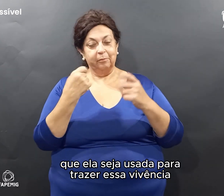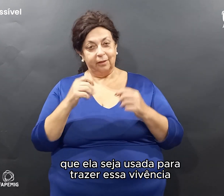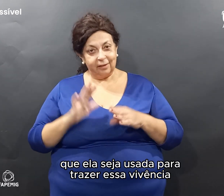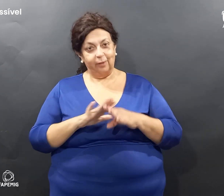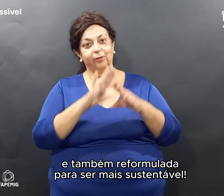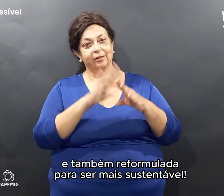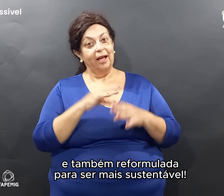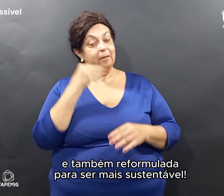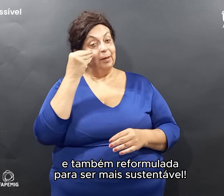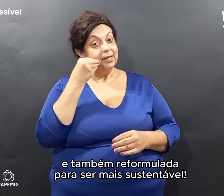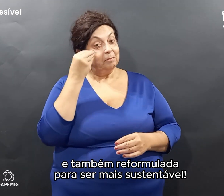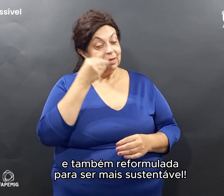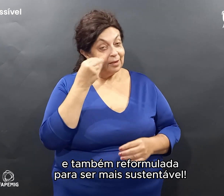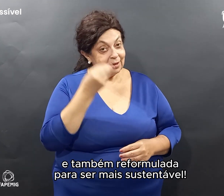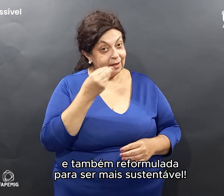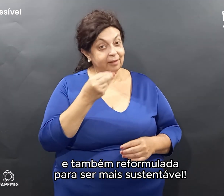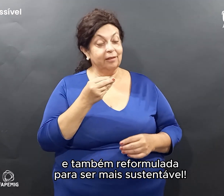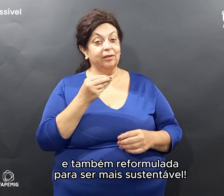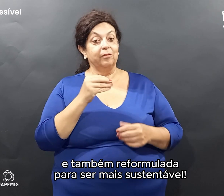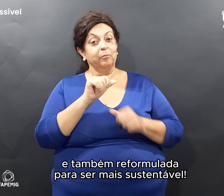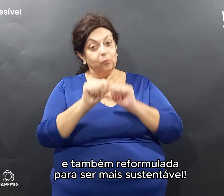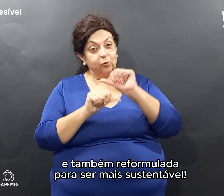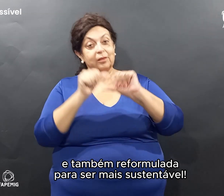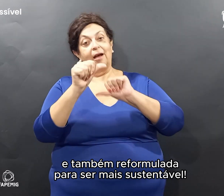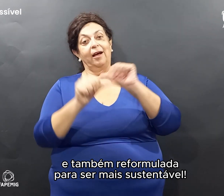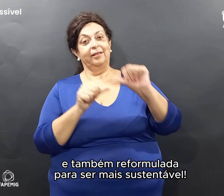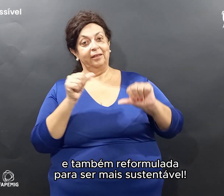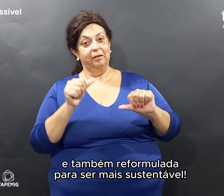vivência e também reformulada para ser mais sustentável.